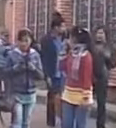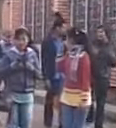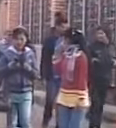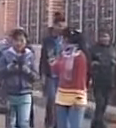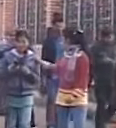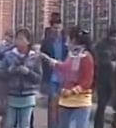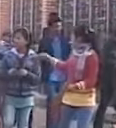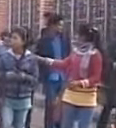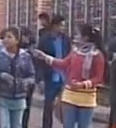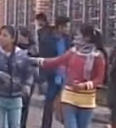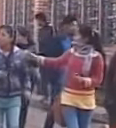उत्तीर्ण गरेका छन्।